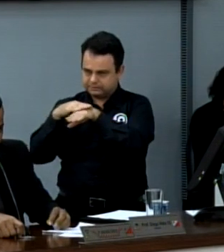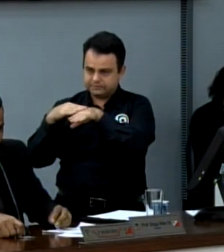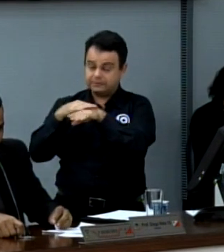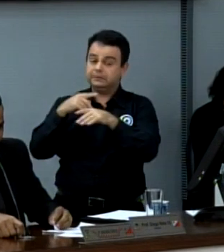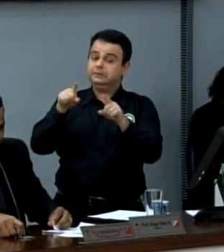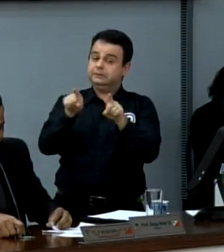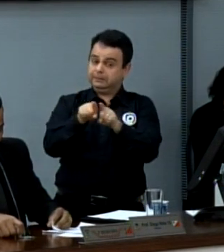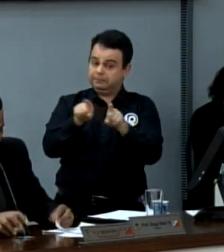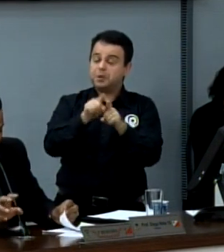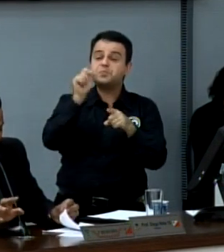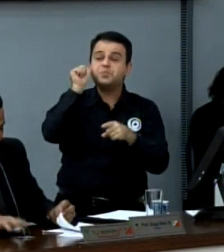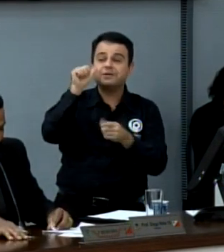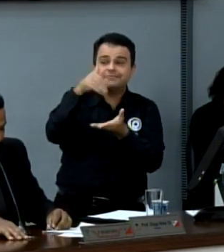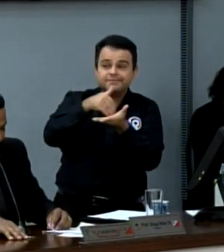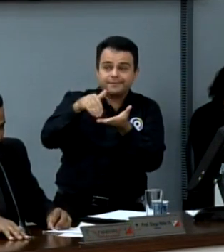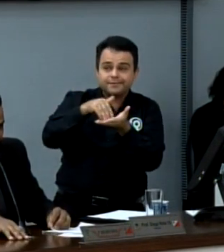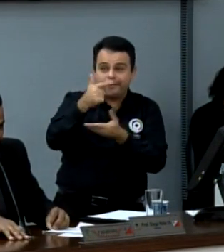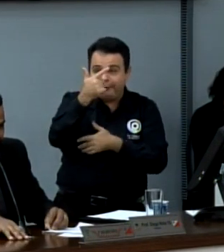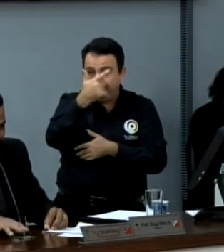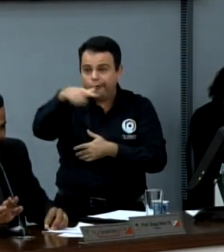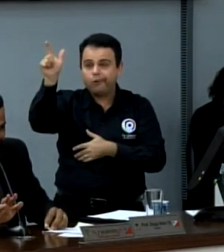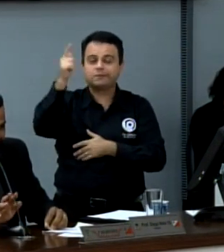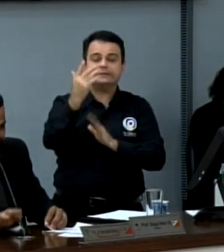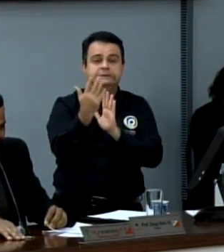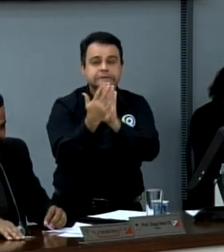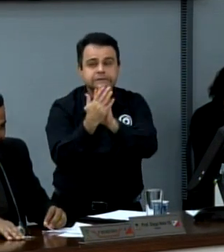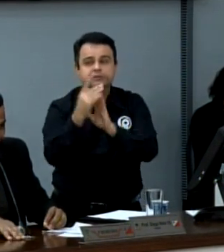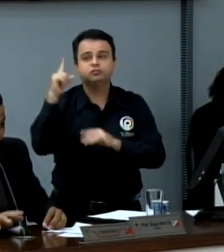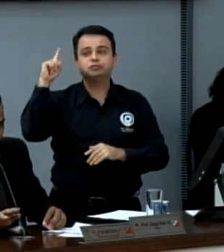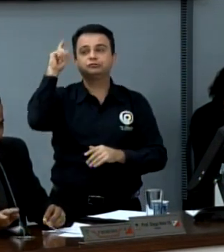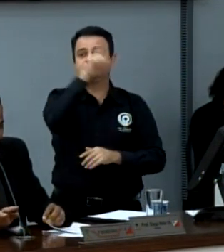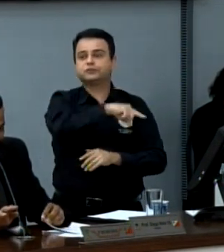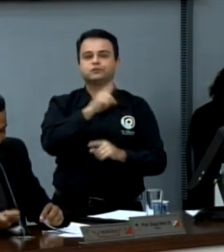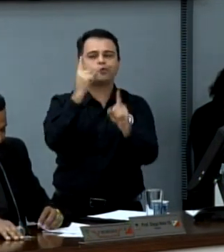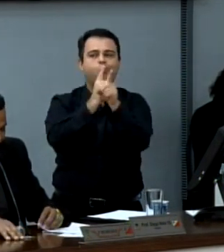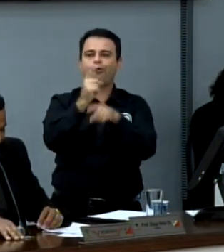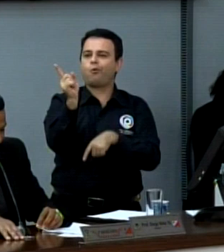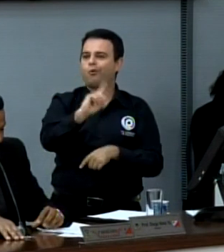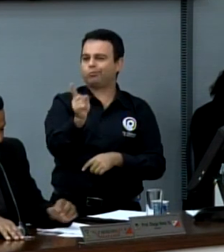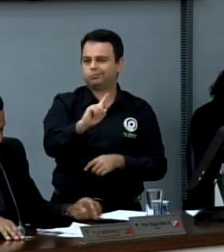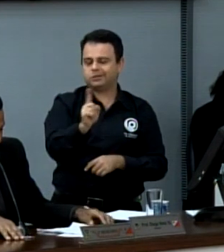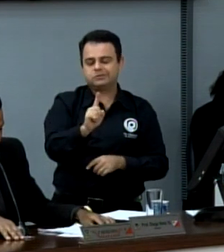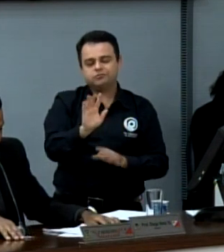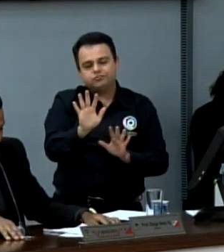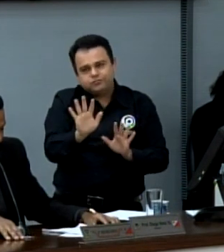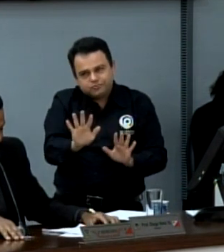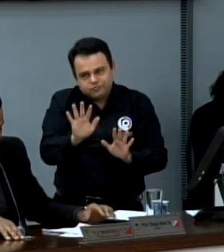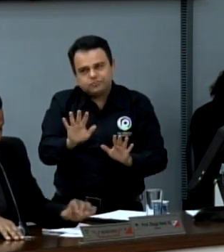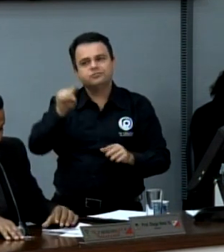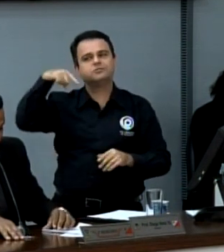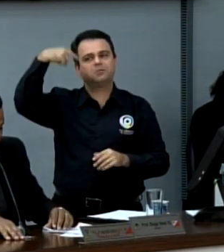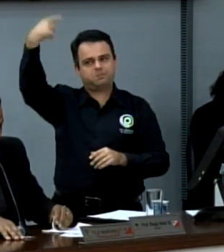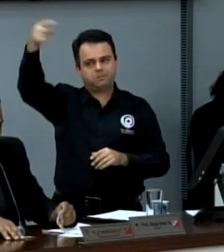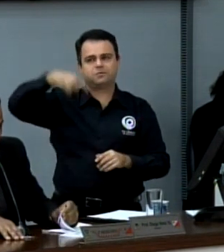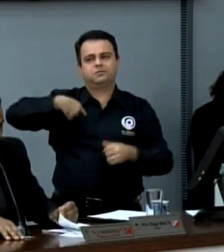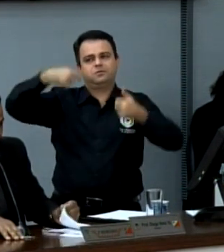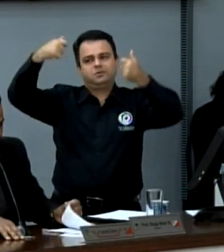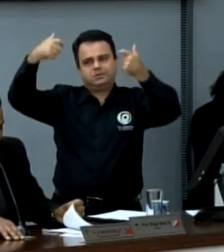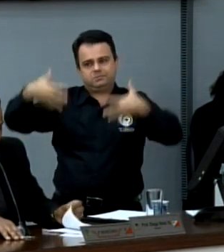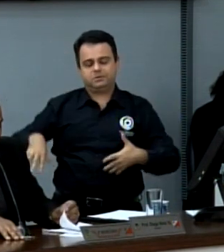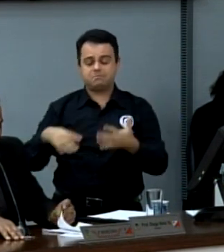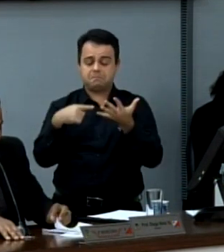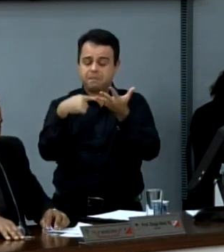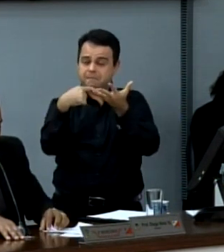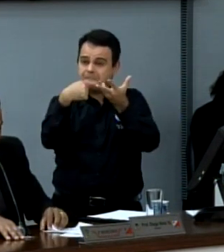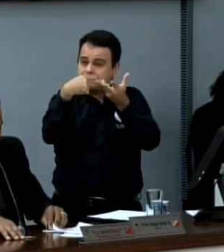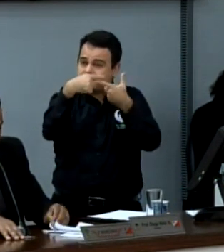dificuldade mas por enquanto eu quero deixar né em oculto Essa secretaria também onde nós temos muitas